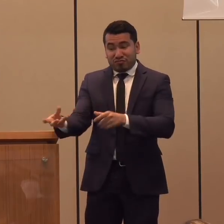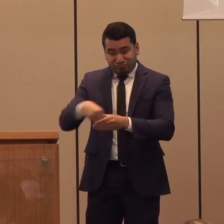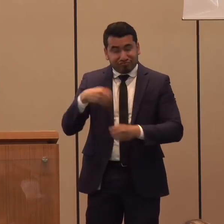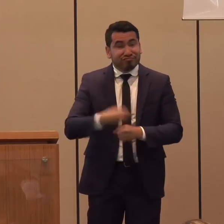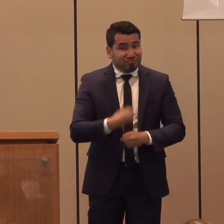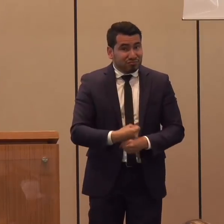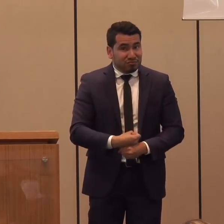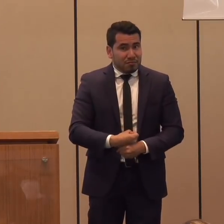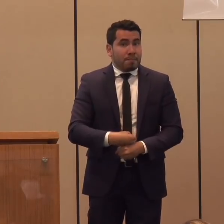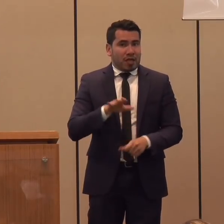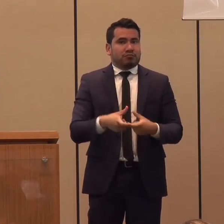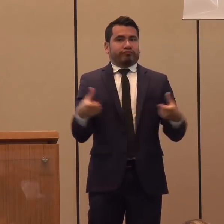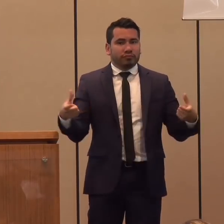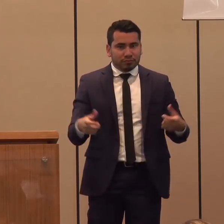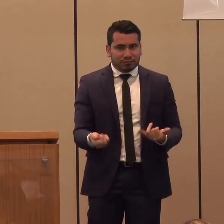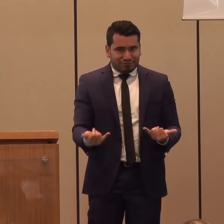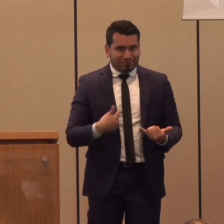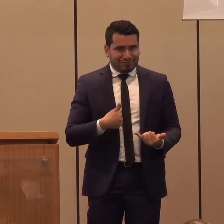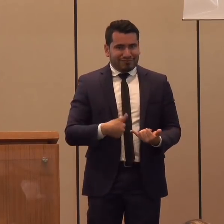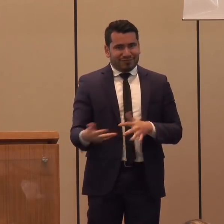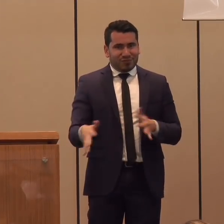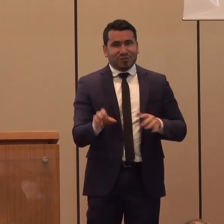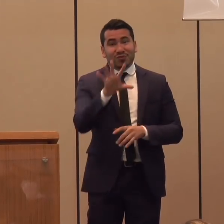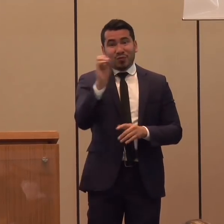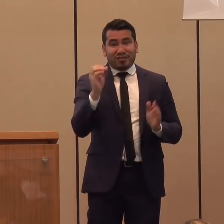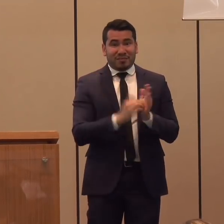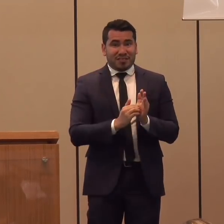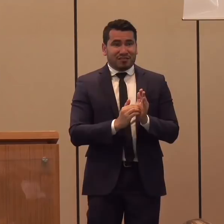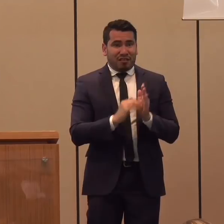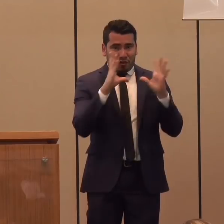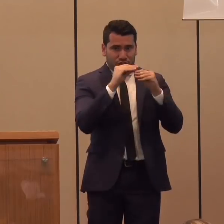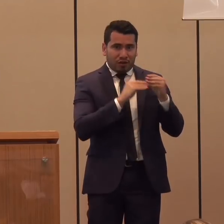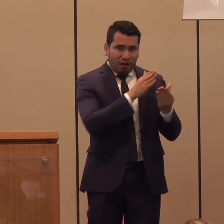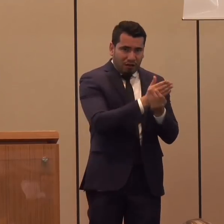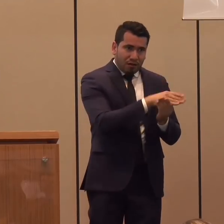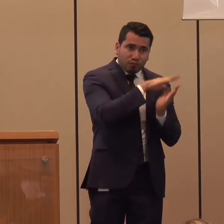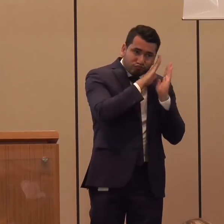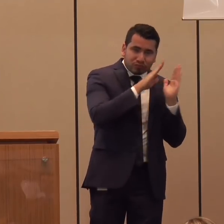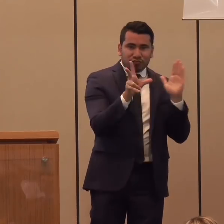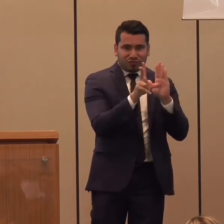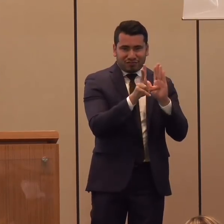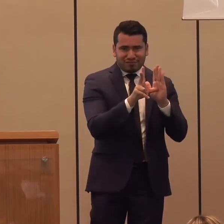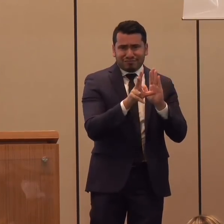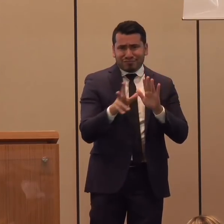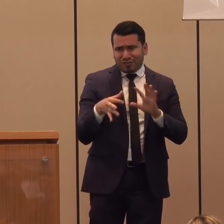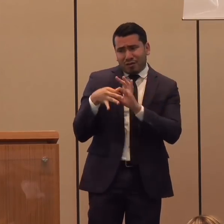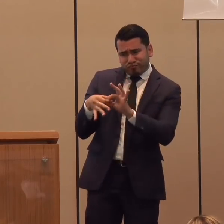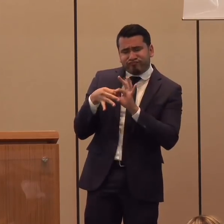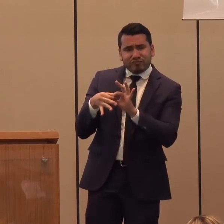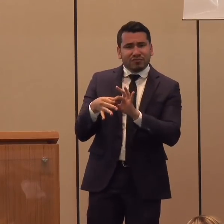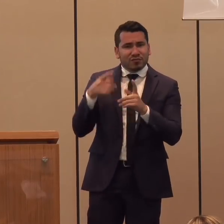ha comprado cerca de 50.000 noches de hotel y porque vamos muy de la mano del turismo aunque